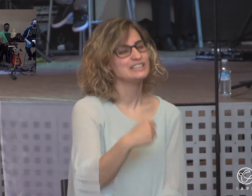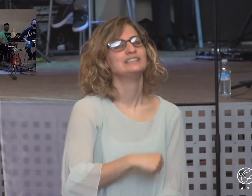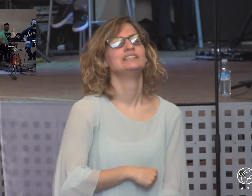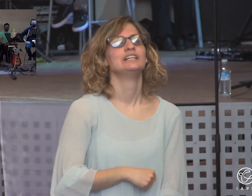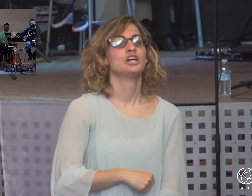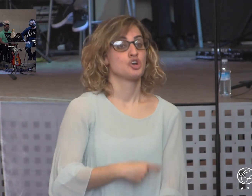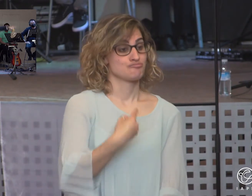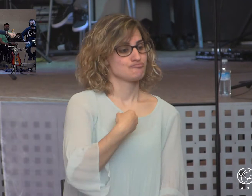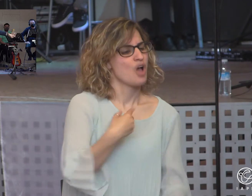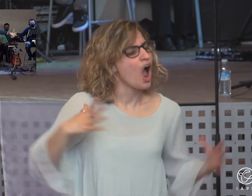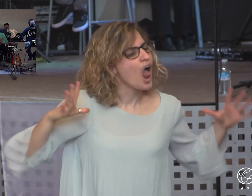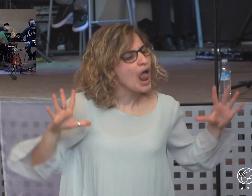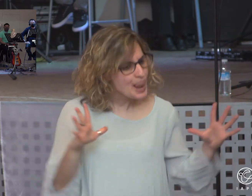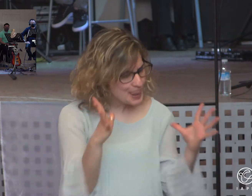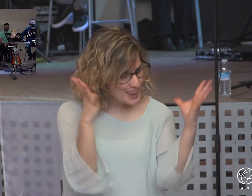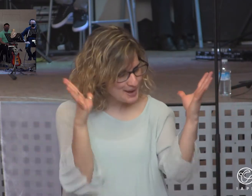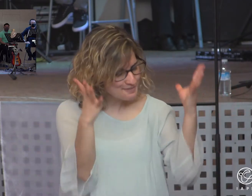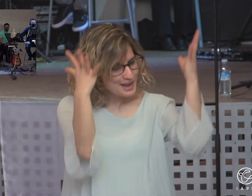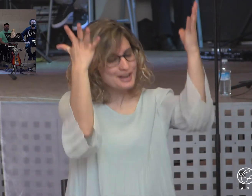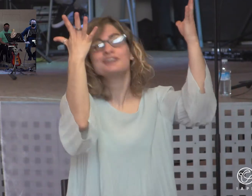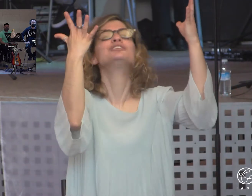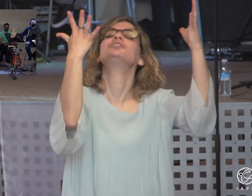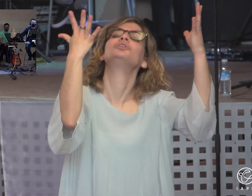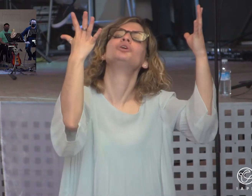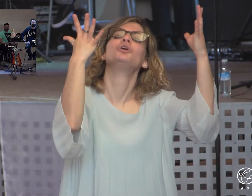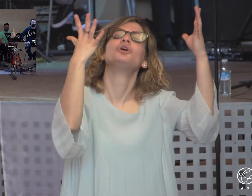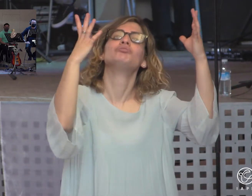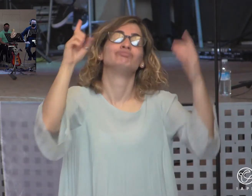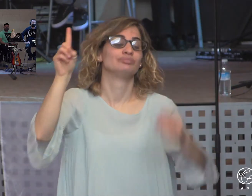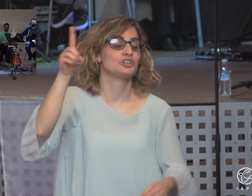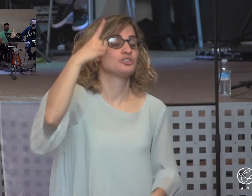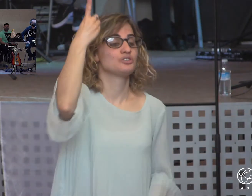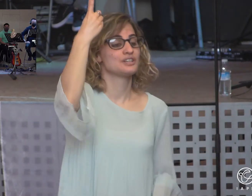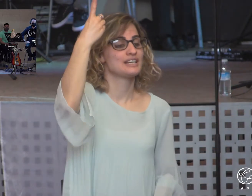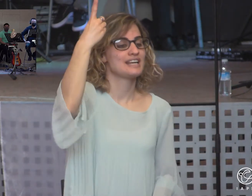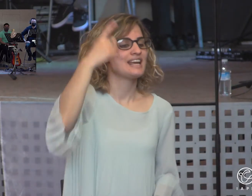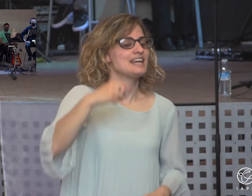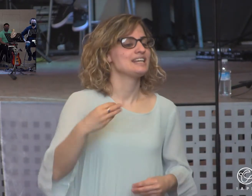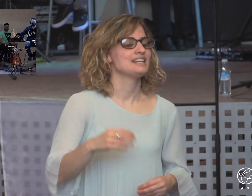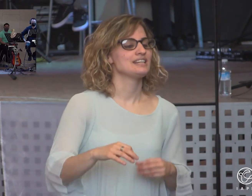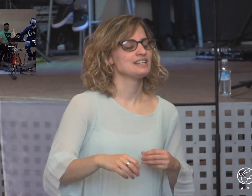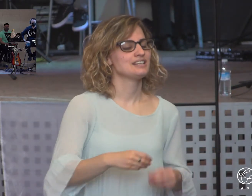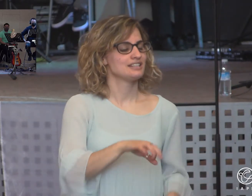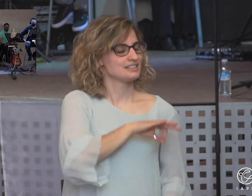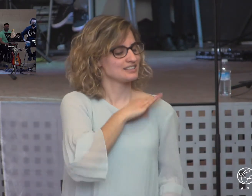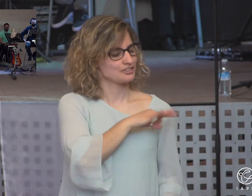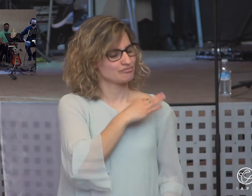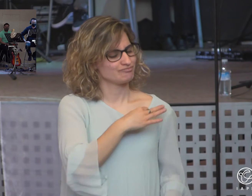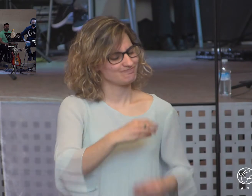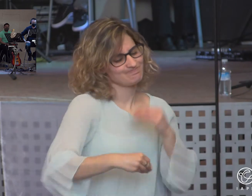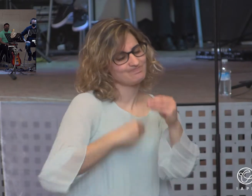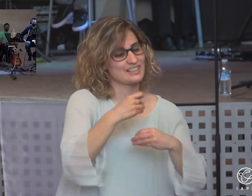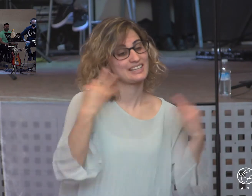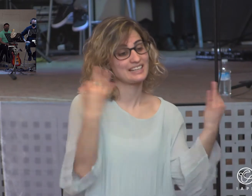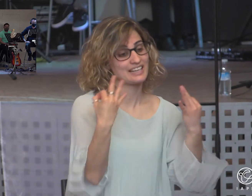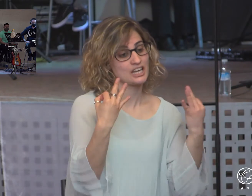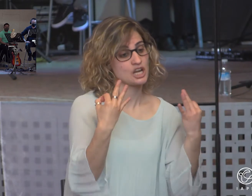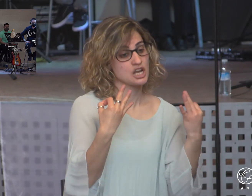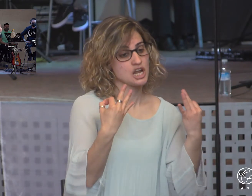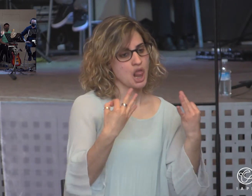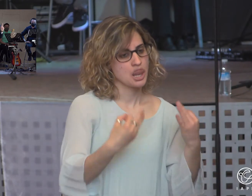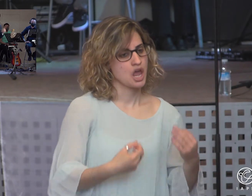favor con todos, el Señor añade cada día a los que deben de ser salvos. Voy a explicarte